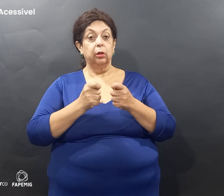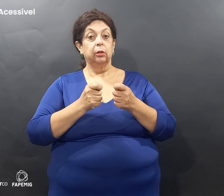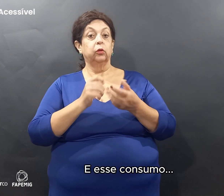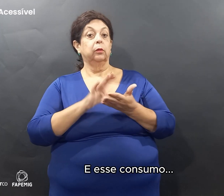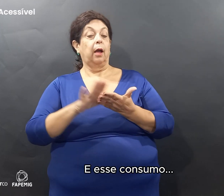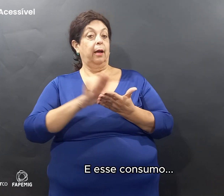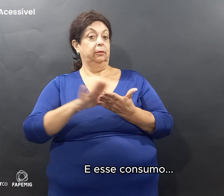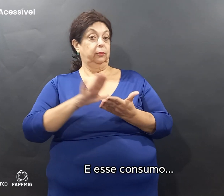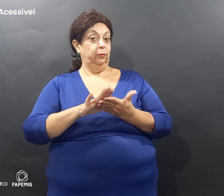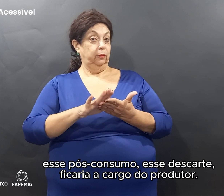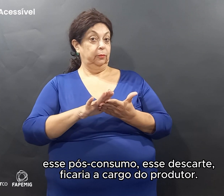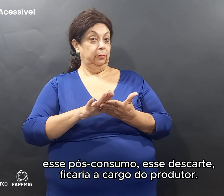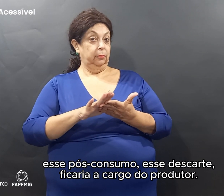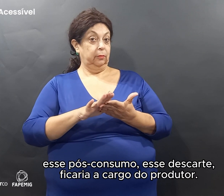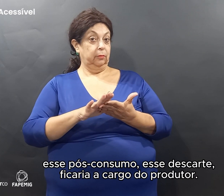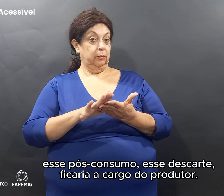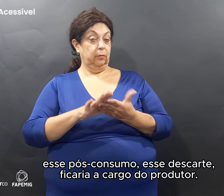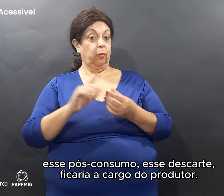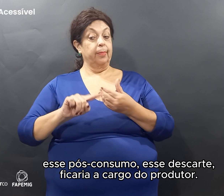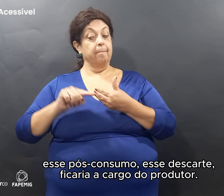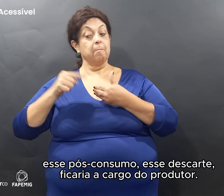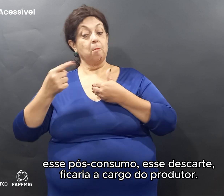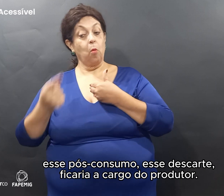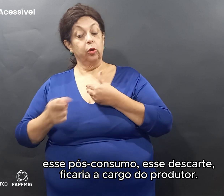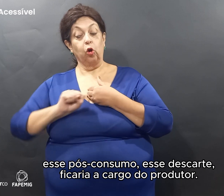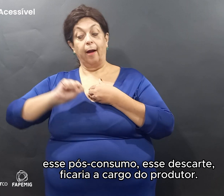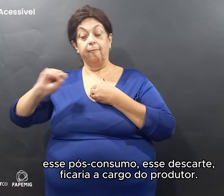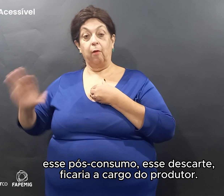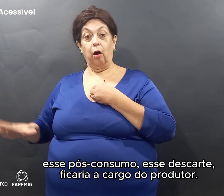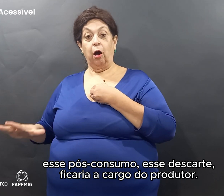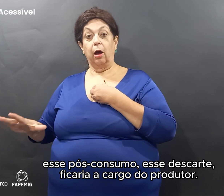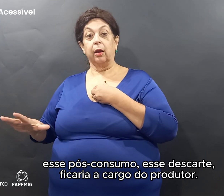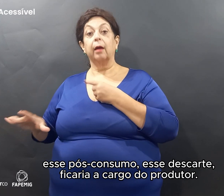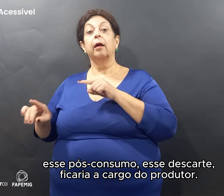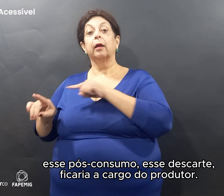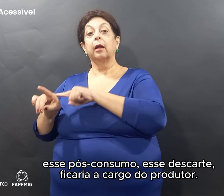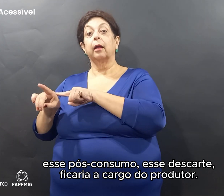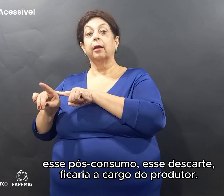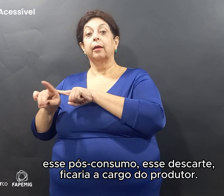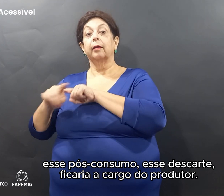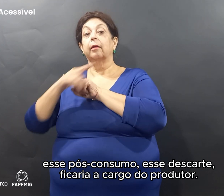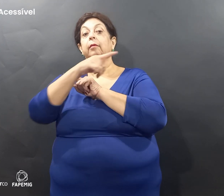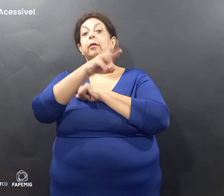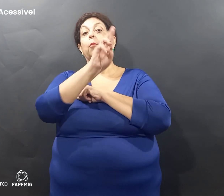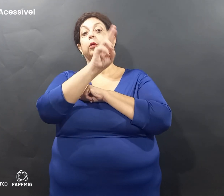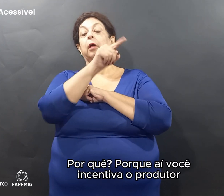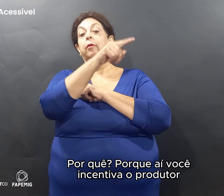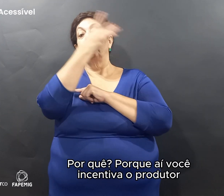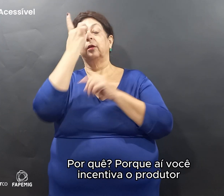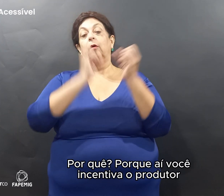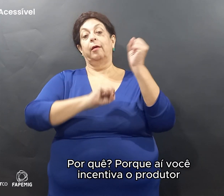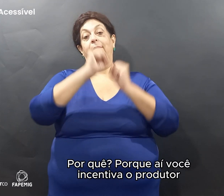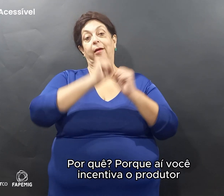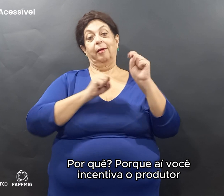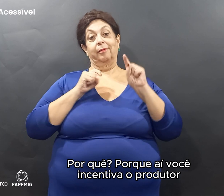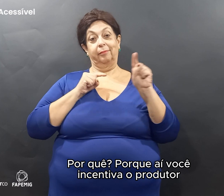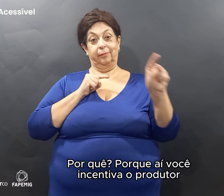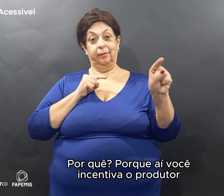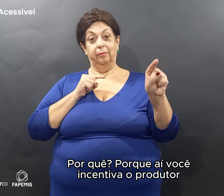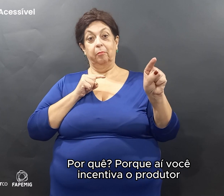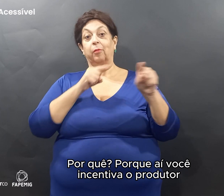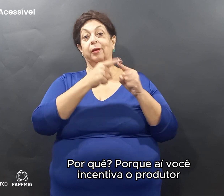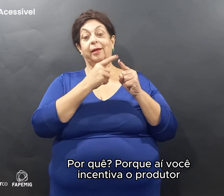consumo, e esse consumo, esse pós-consumo, né, esse descarte, ficaria a cargo do produtor. Por quê? Porque aí